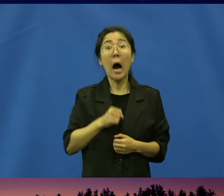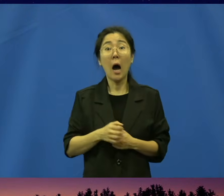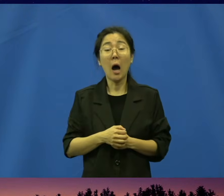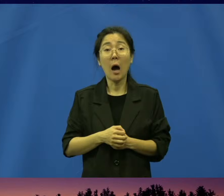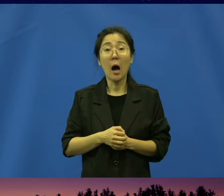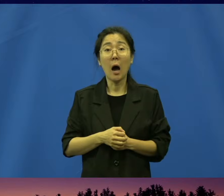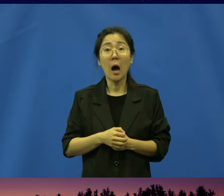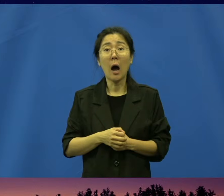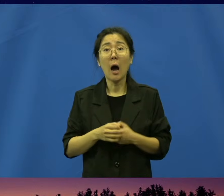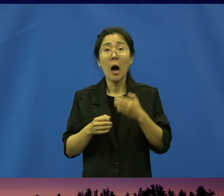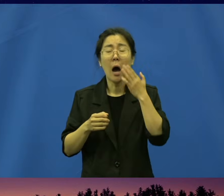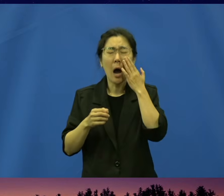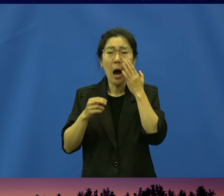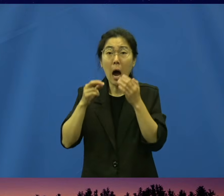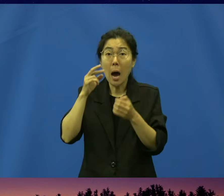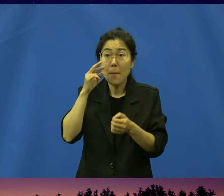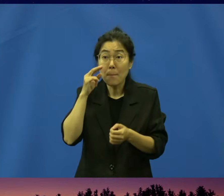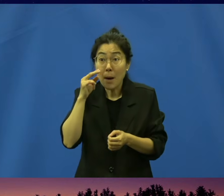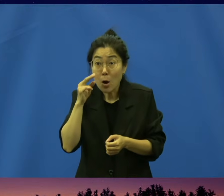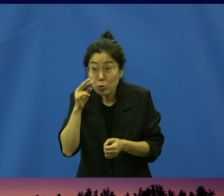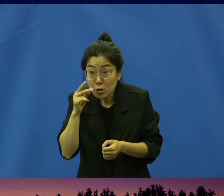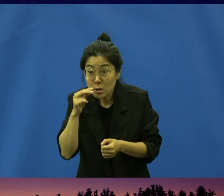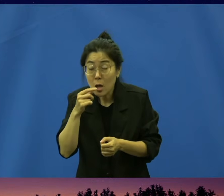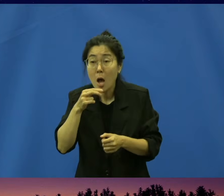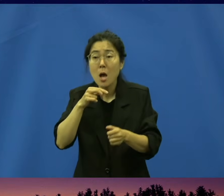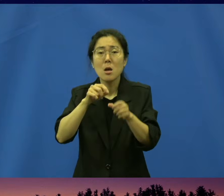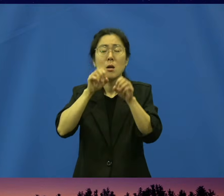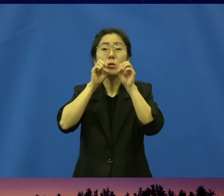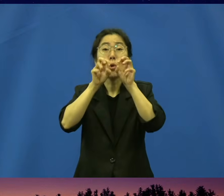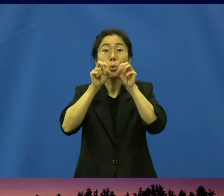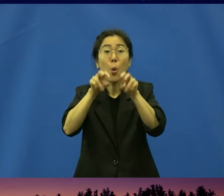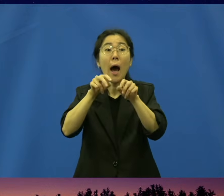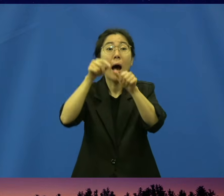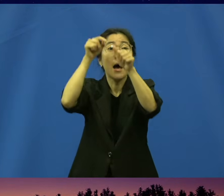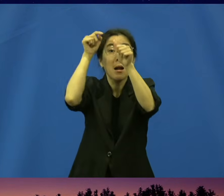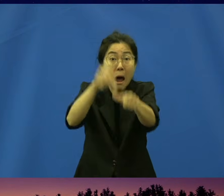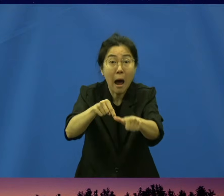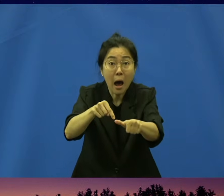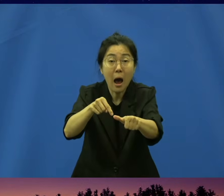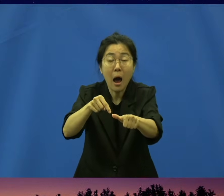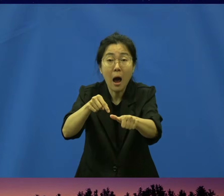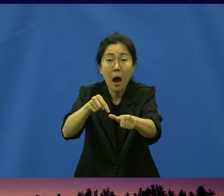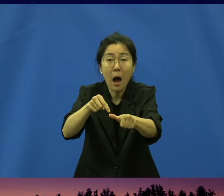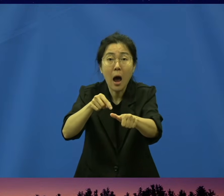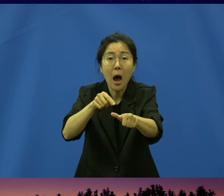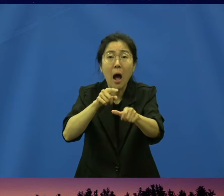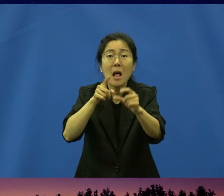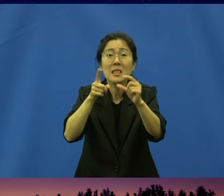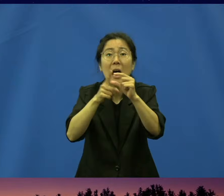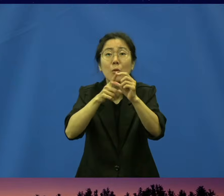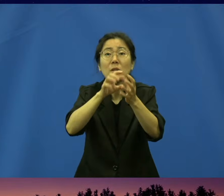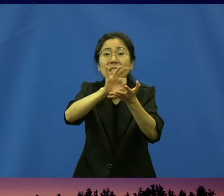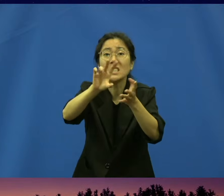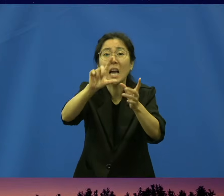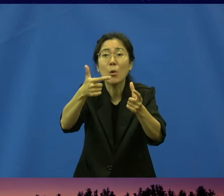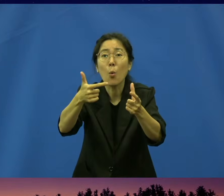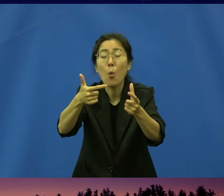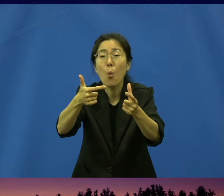바울은 전도하라 이렇게 말하지 않고 전도하라는 말을 다른 말로 표현하는구나 하는 걸 알게 됐어요.